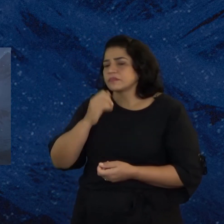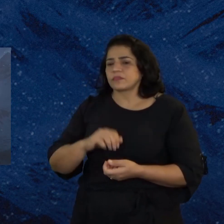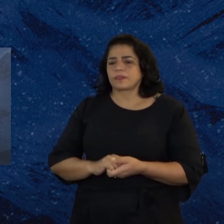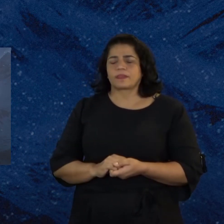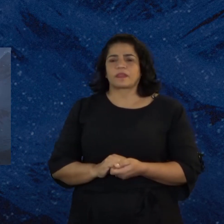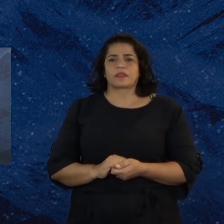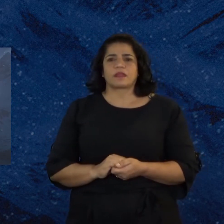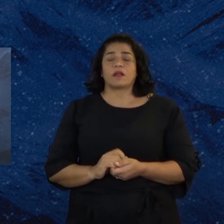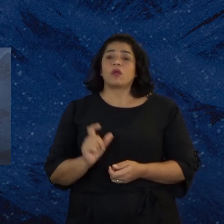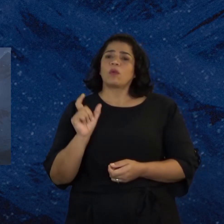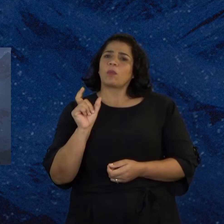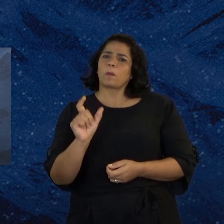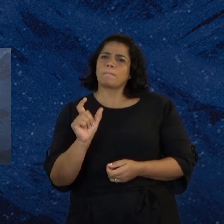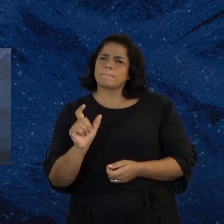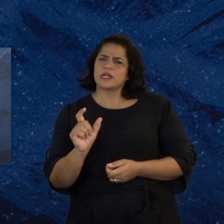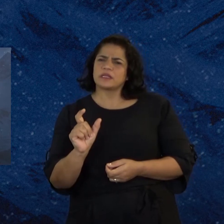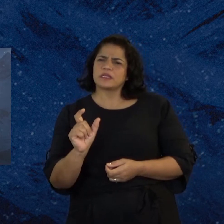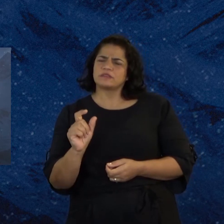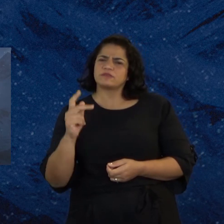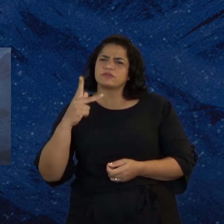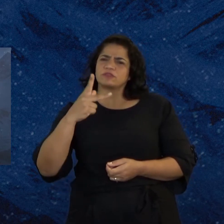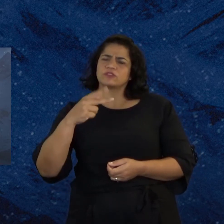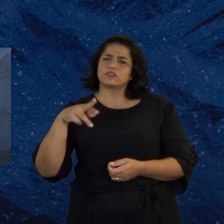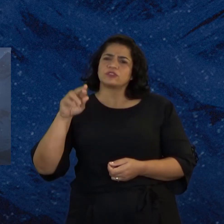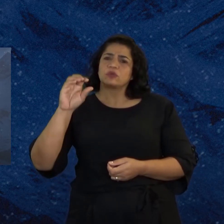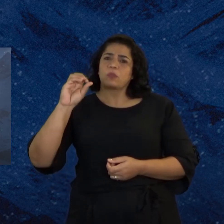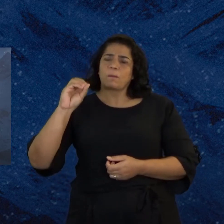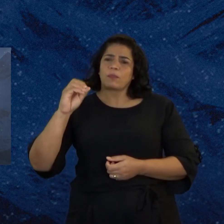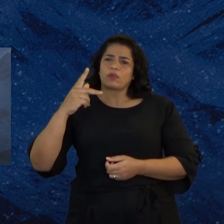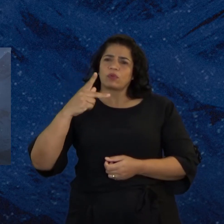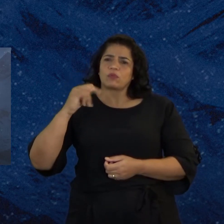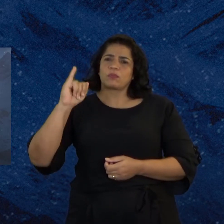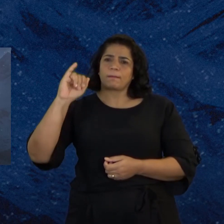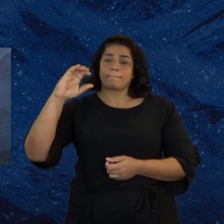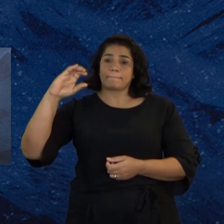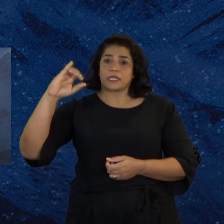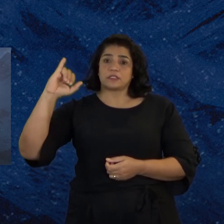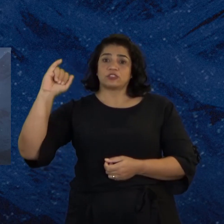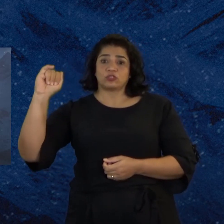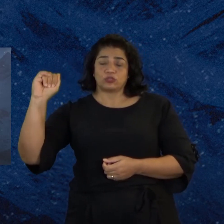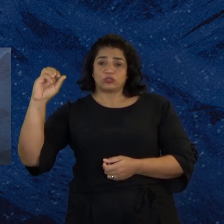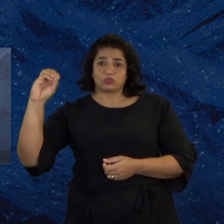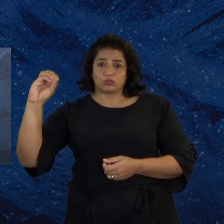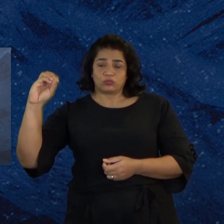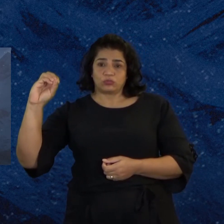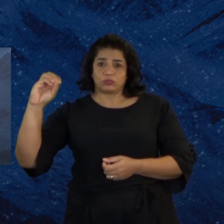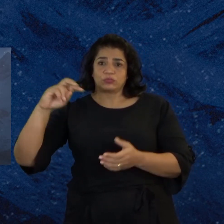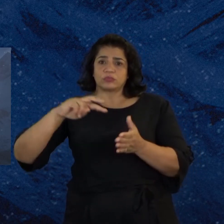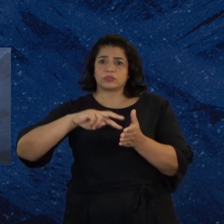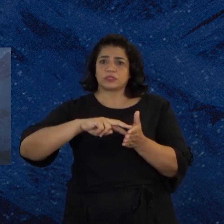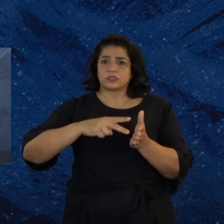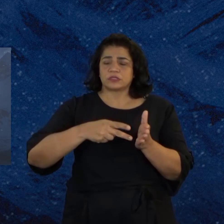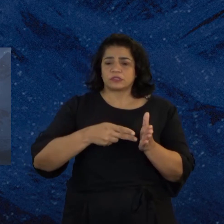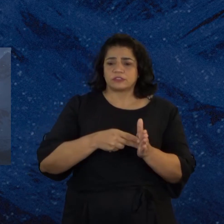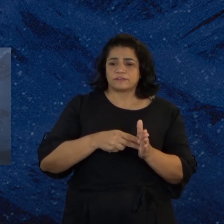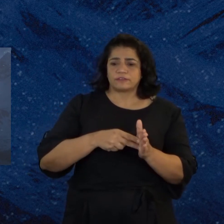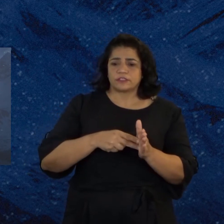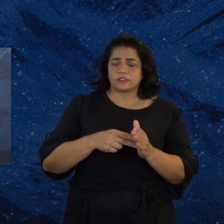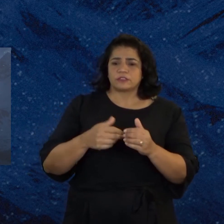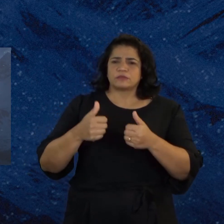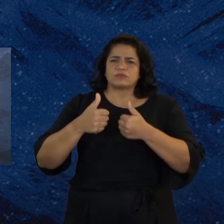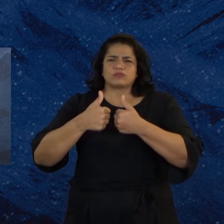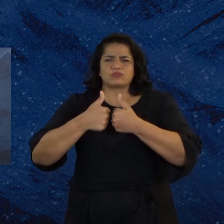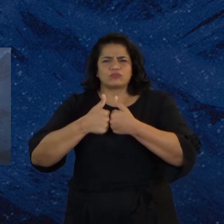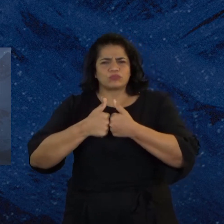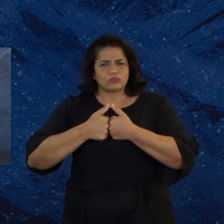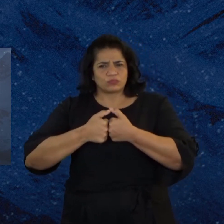palavra, propício está relacionado com propiciatório. Propiciatório aqui, no grego, é